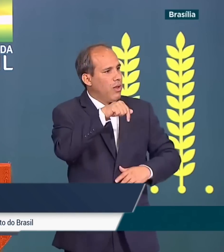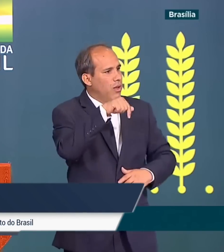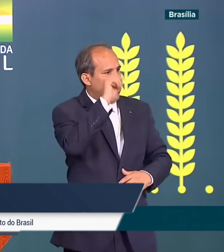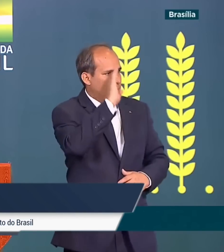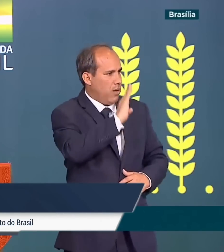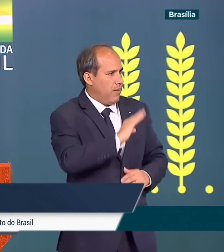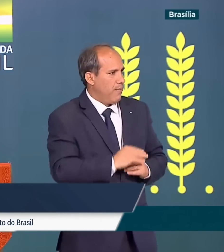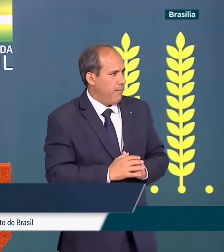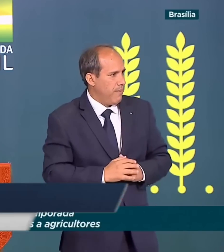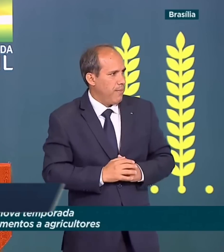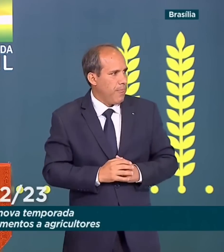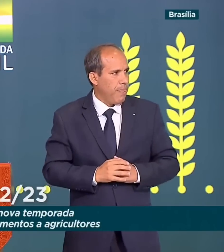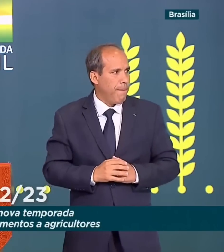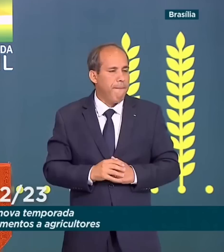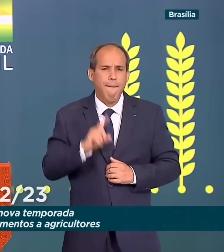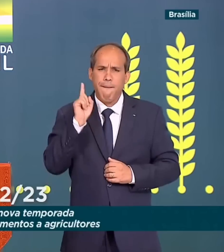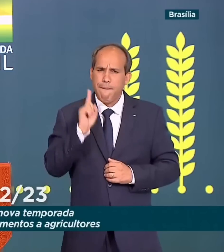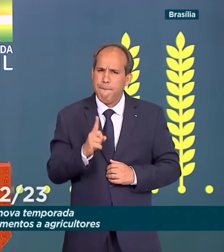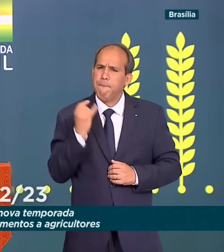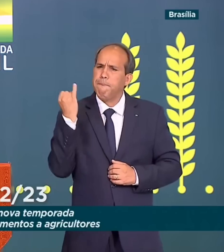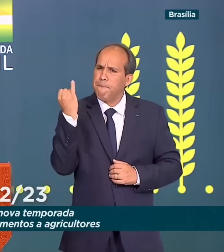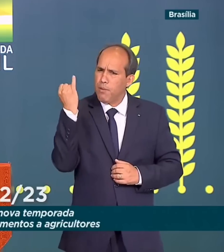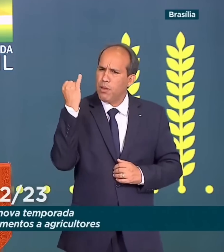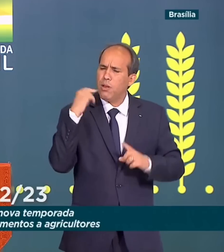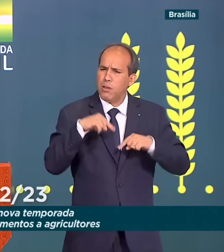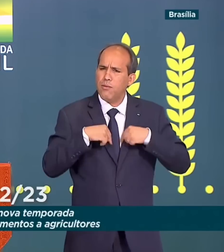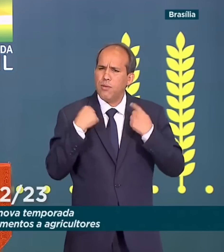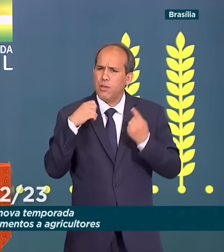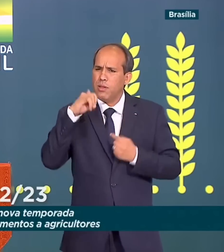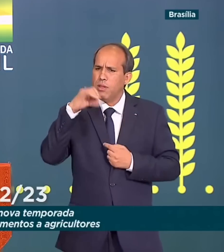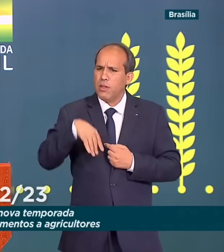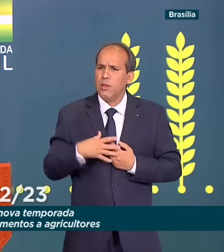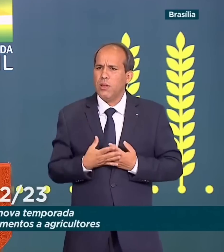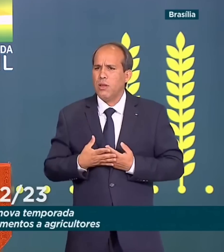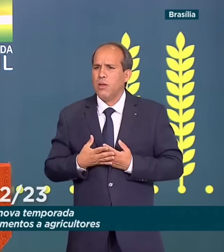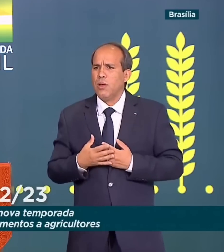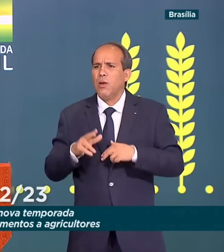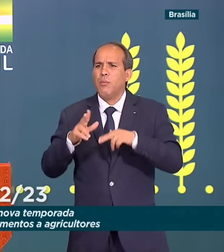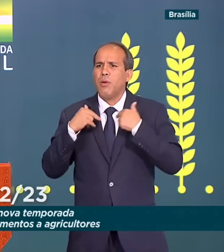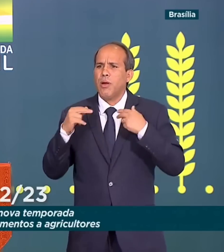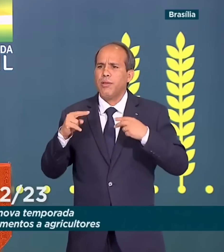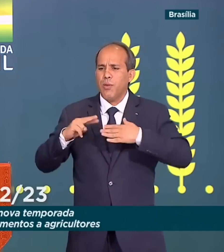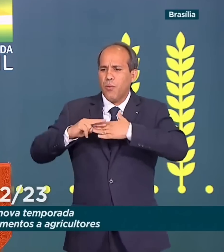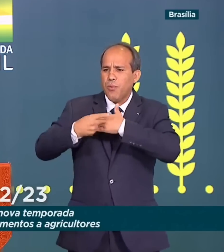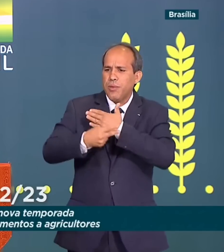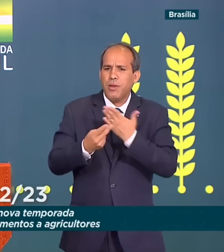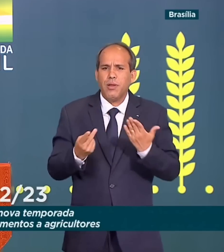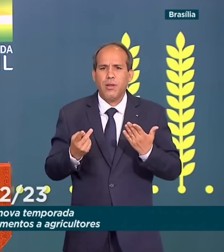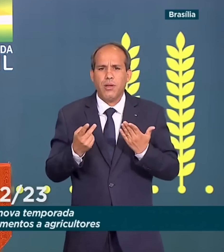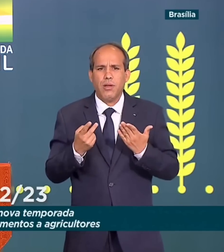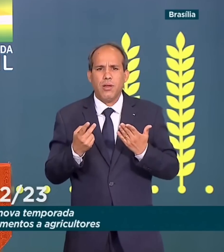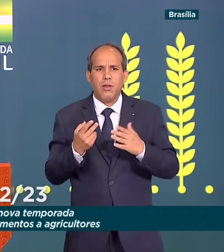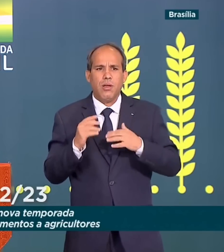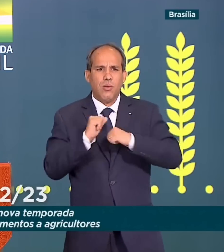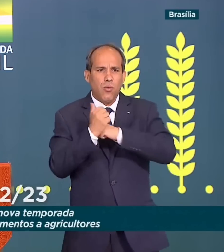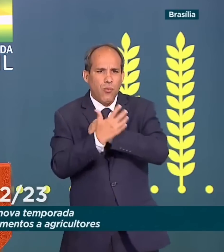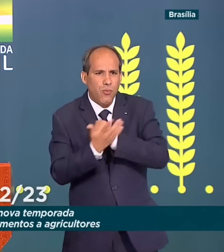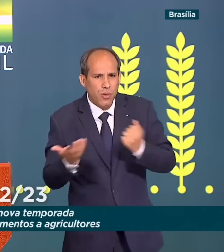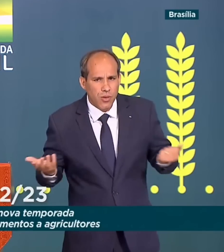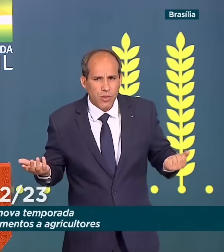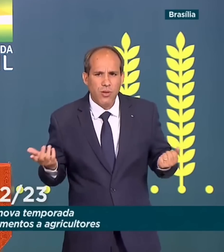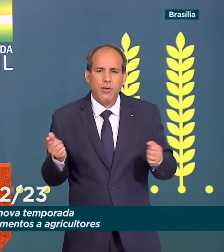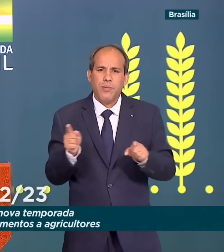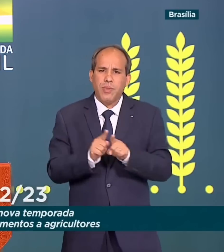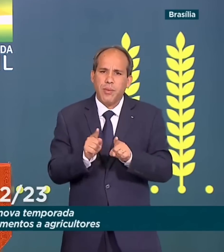um cenário extremamente desafiador, ainda sob os efeitos econômicos da pandemia de Covid-19,